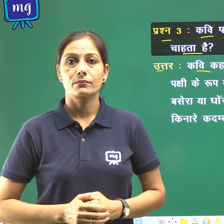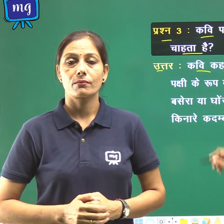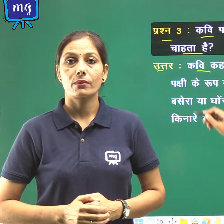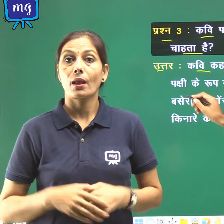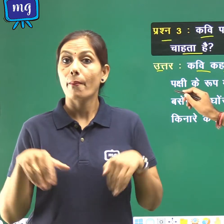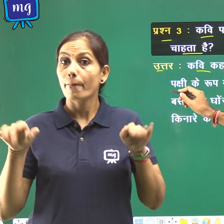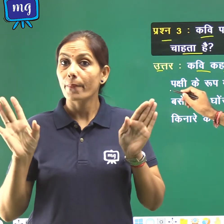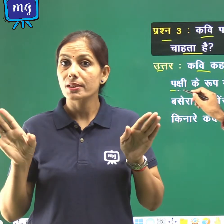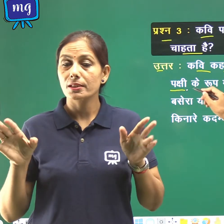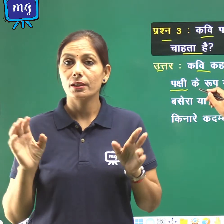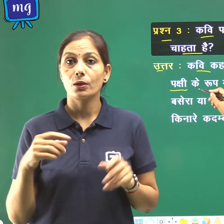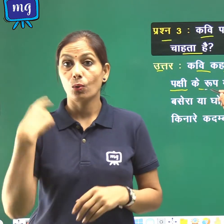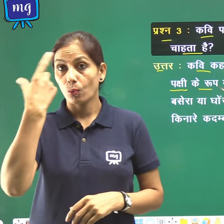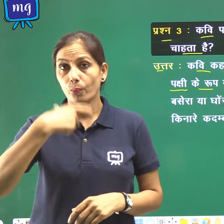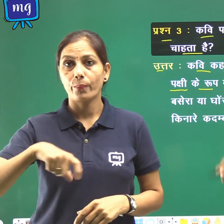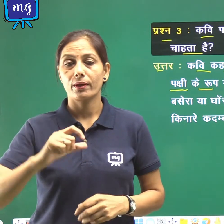पक्षी के रूप में